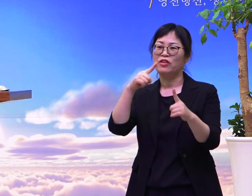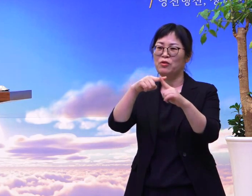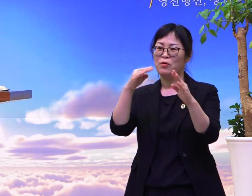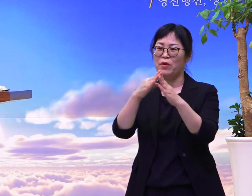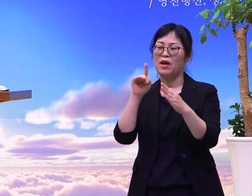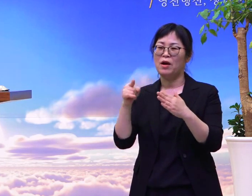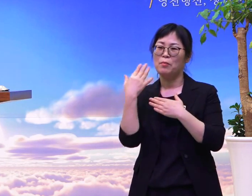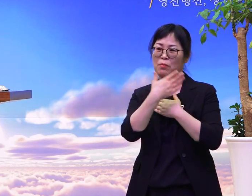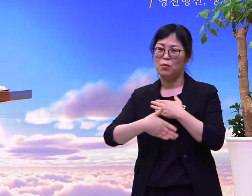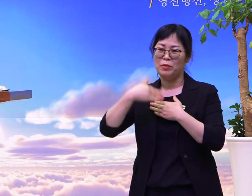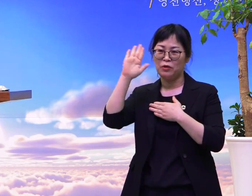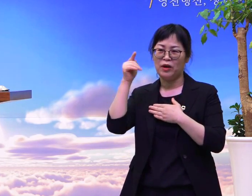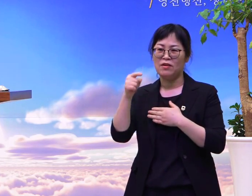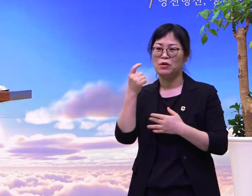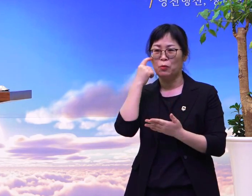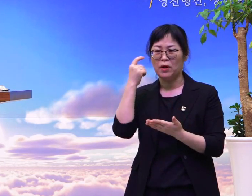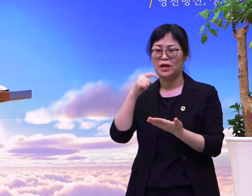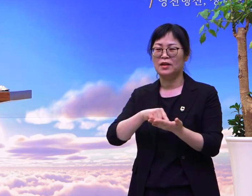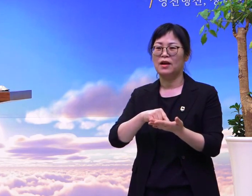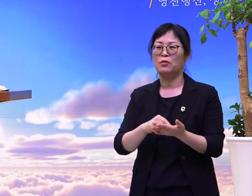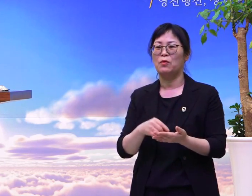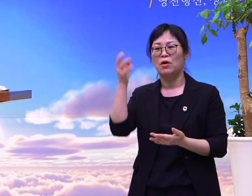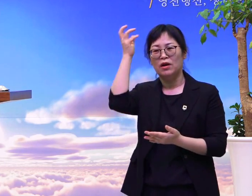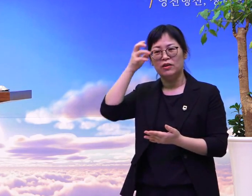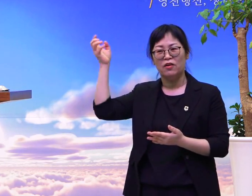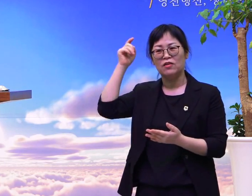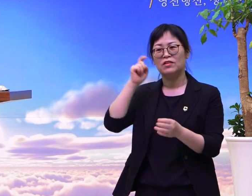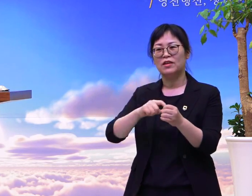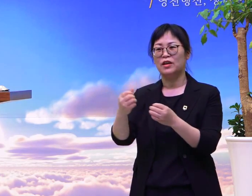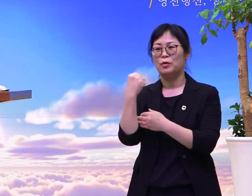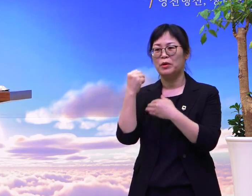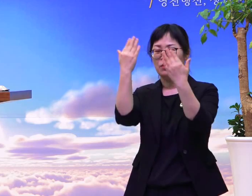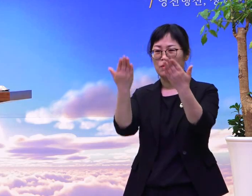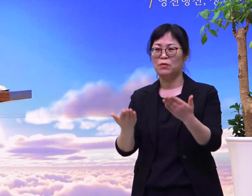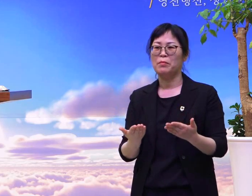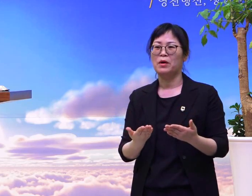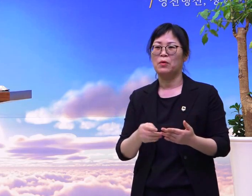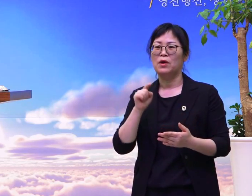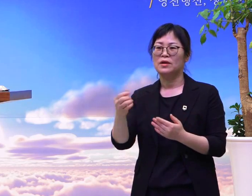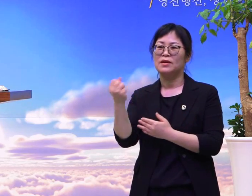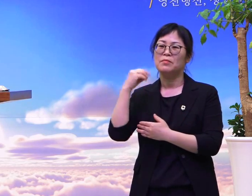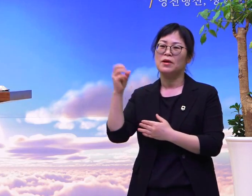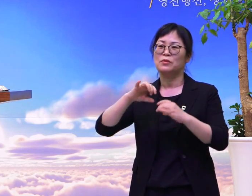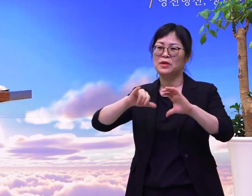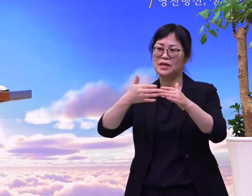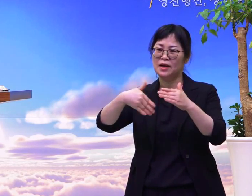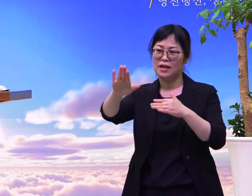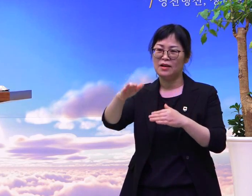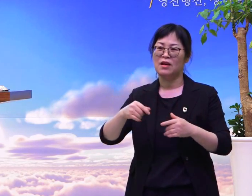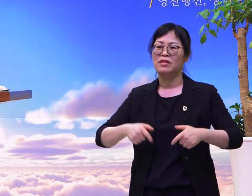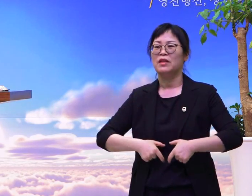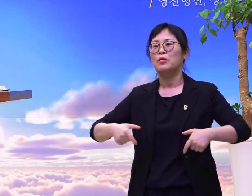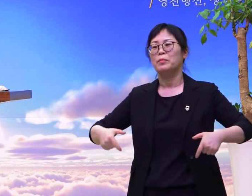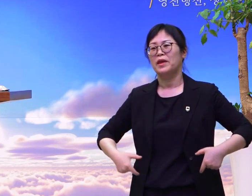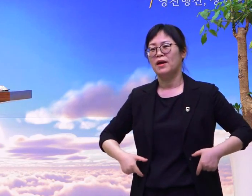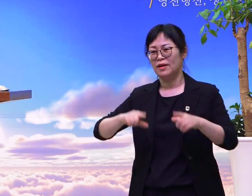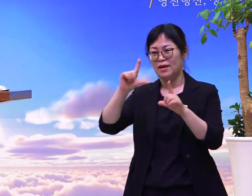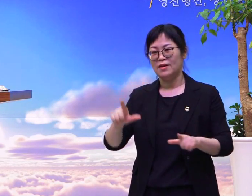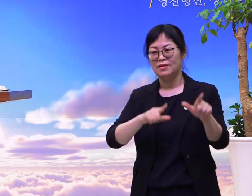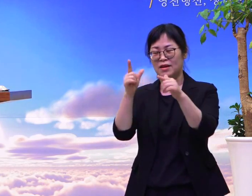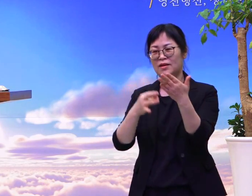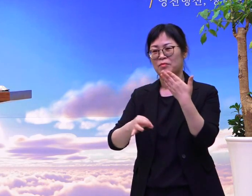한 몸 된 것을 우리가 확인하고 영적인 힘을 공급받고 그 힘을 가지고 세상에 나아가서 담대하게 살아갈